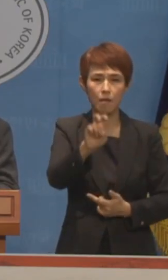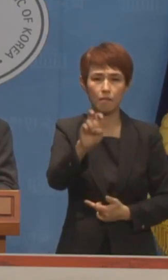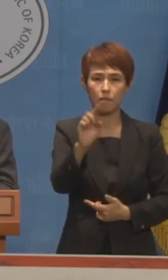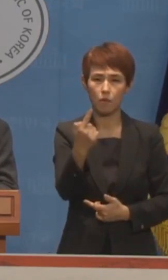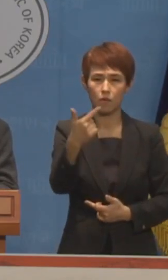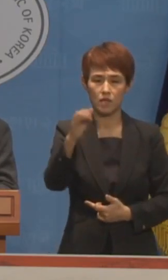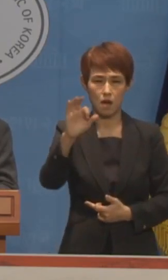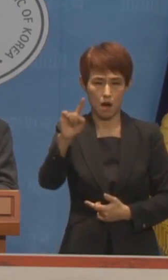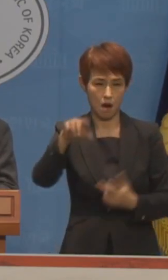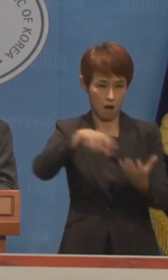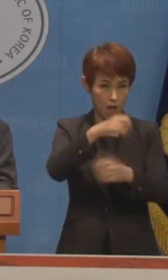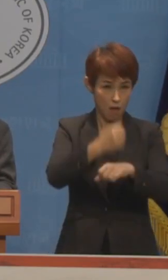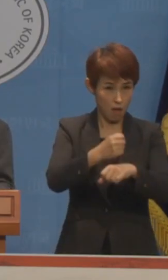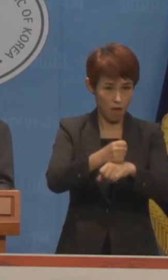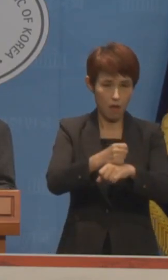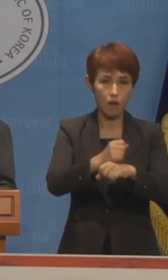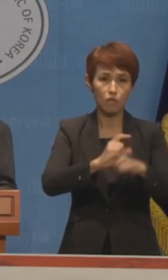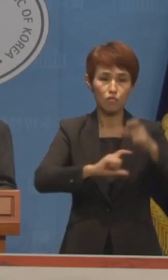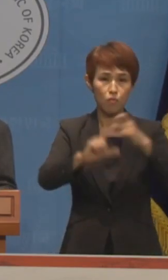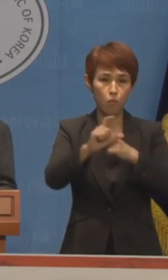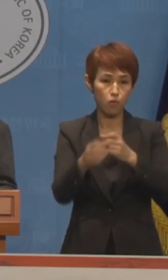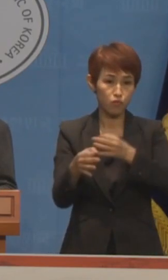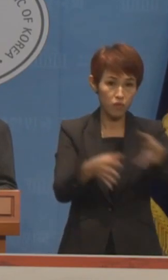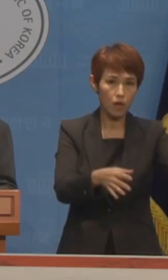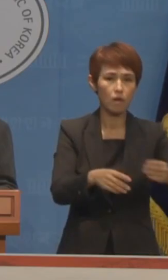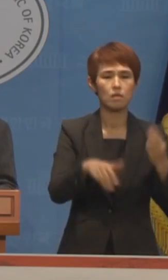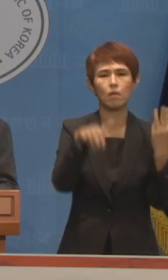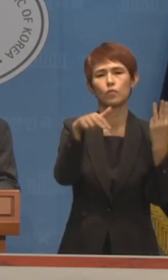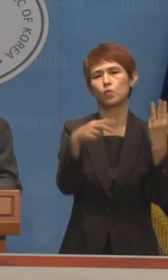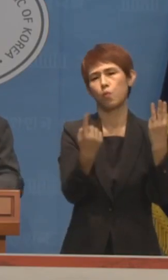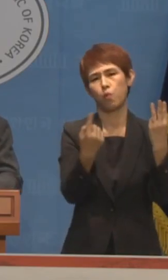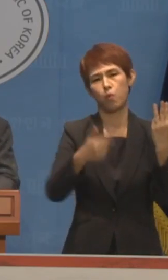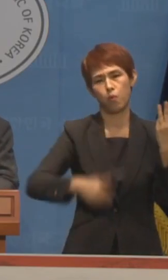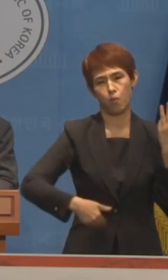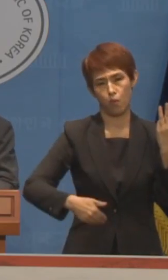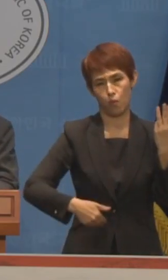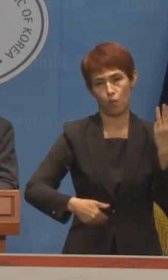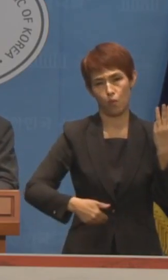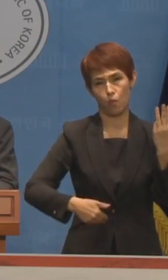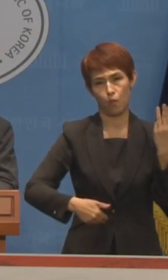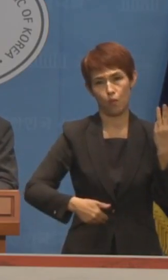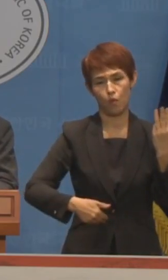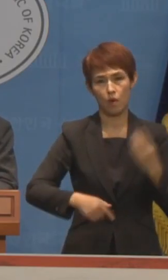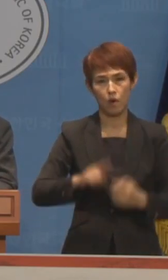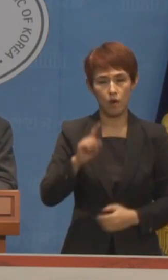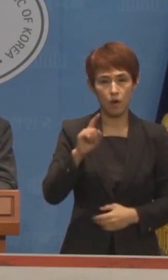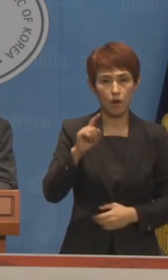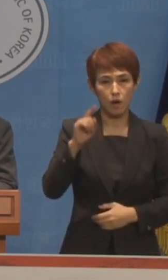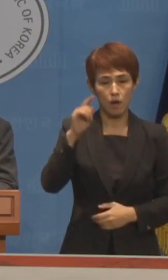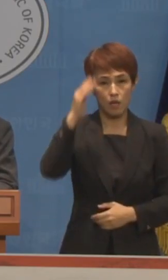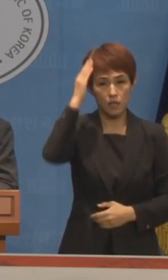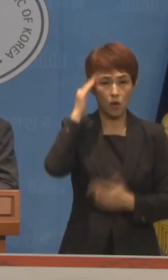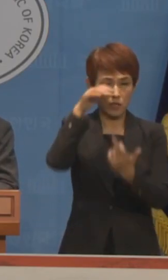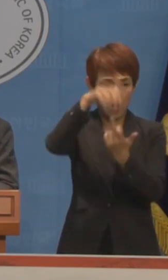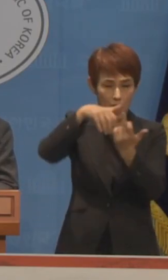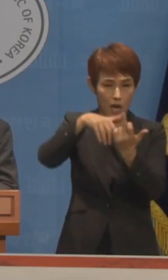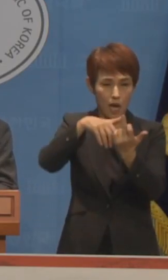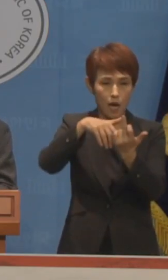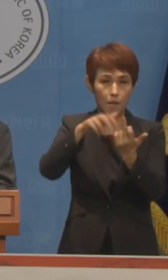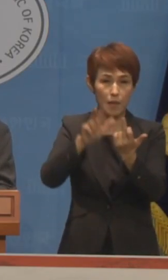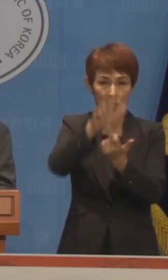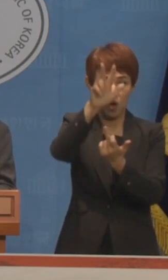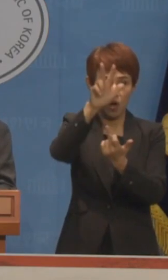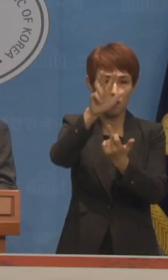추가 설비 투자 규모만 무려 3조 원에 육박합니다. 즉 탈석탄이 아닌 석탄 발전소